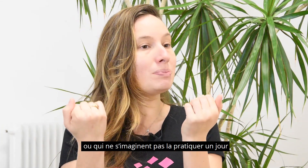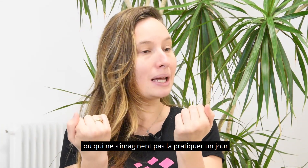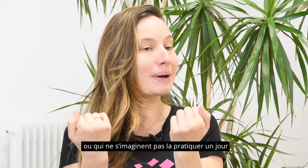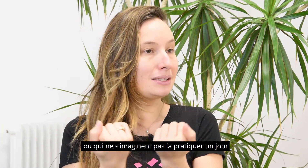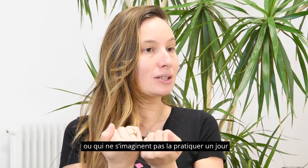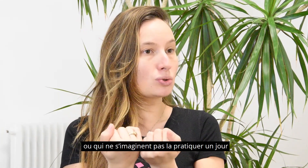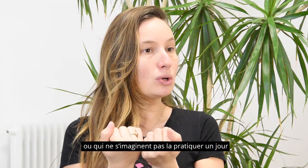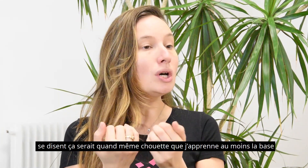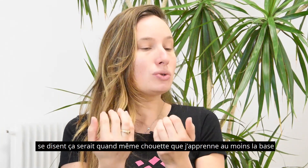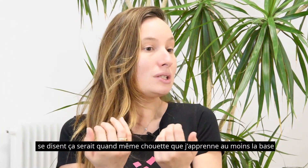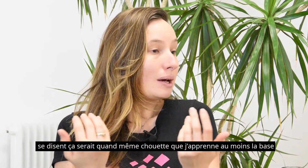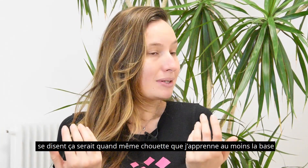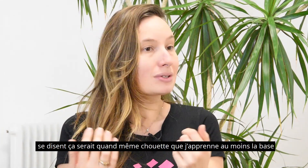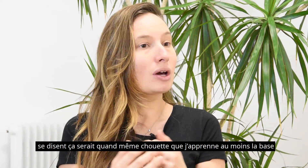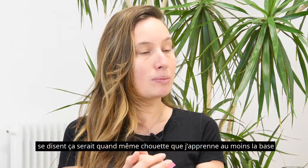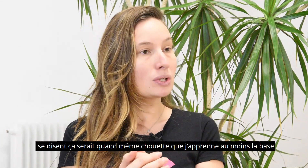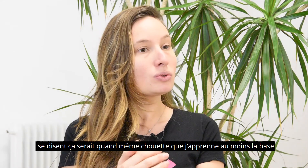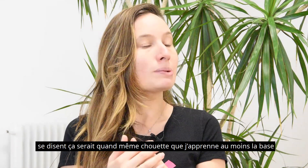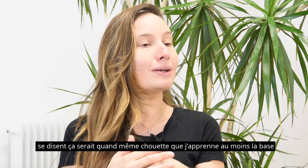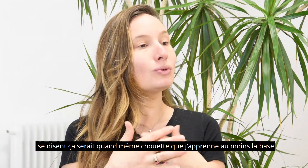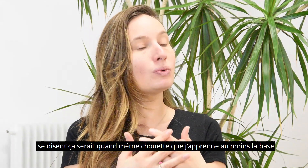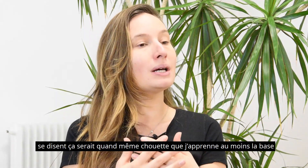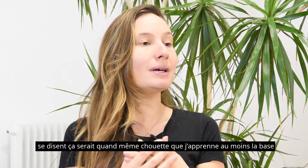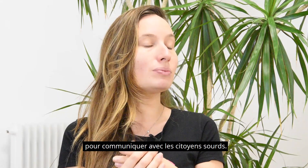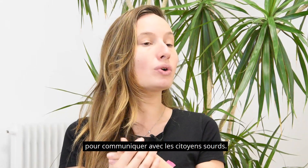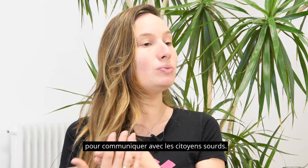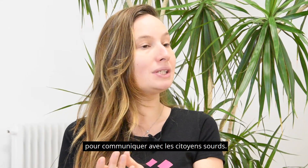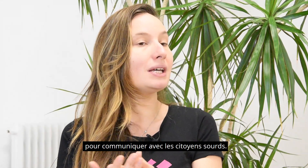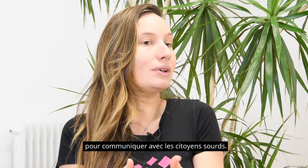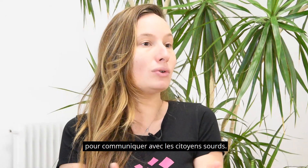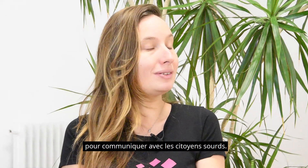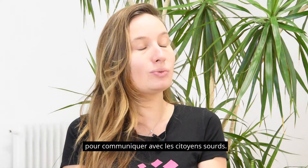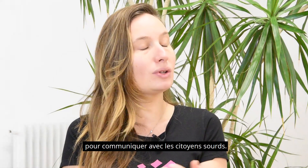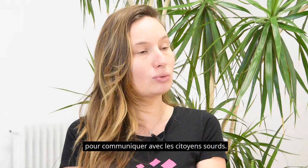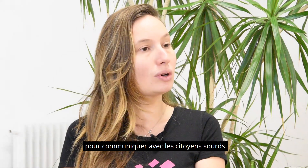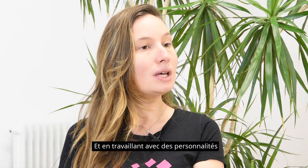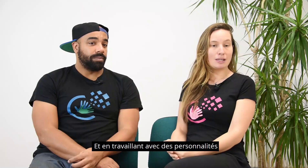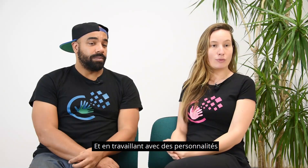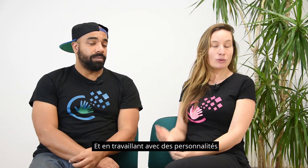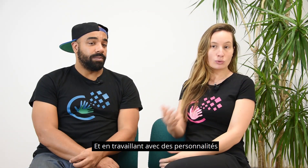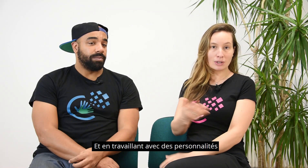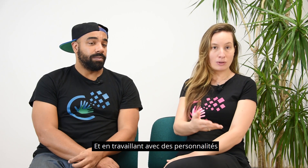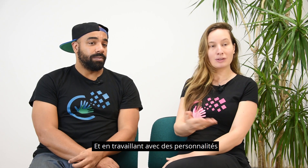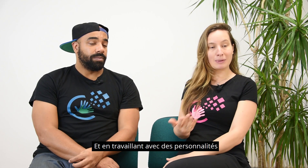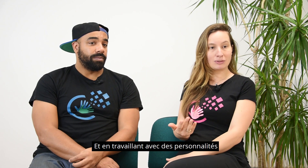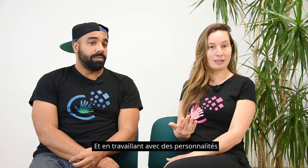pas la pratiquer un jour se disent « Ah bah ce serait quand même chouette que j'apprenne au moins la base pour communiquer avec les citoyens sourds ». Et en fait, en travaillant avec des personnalités,